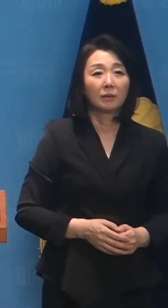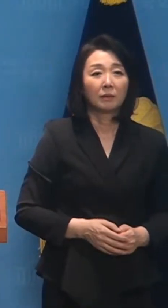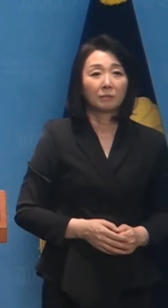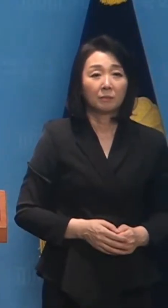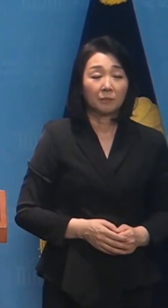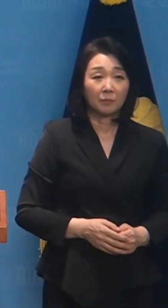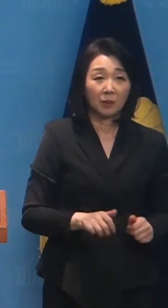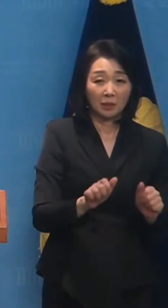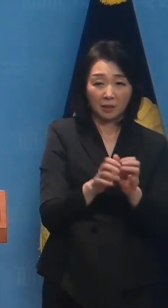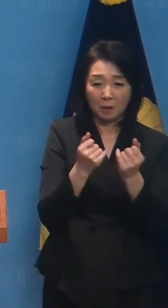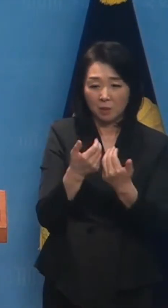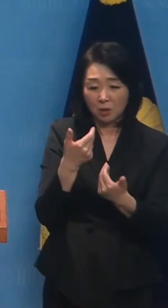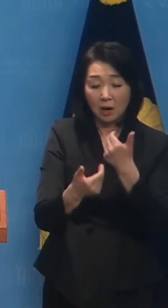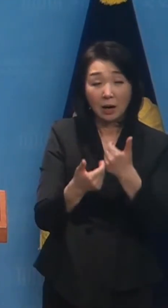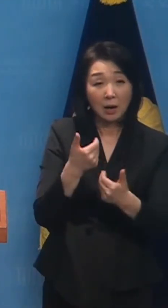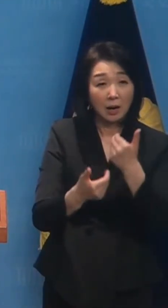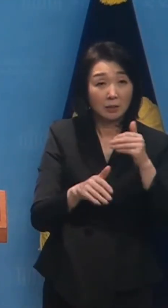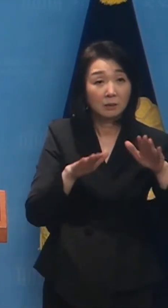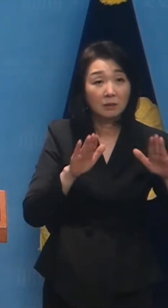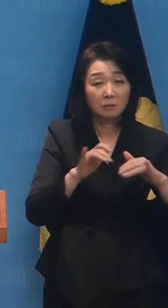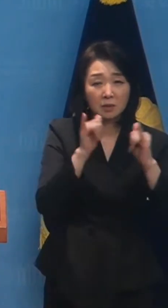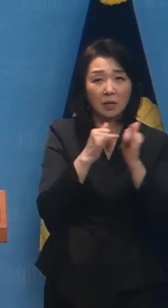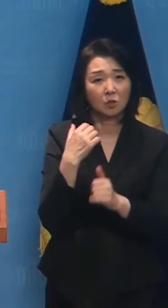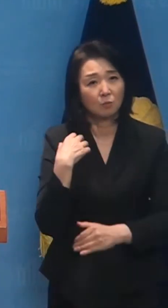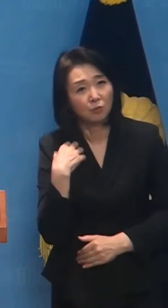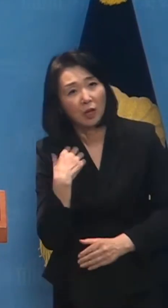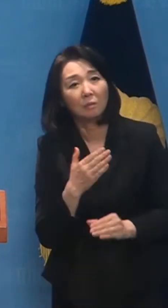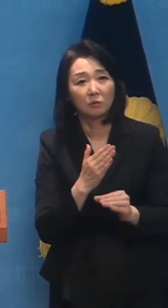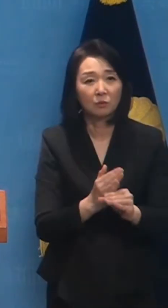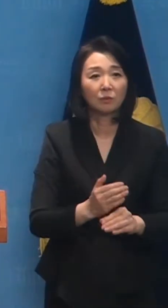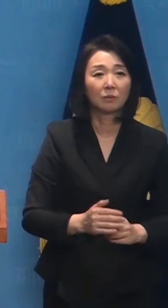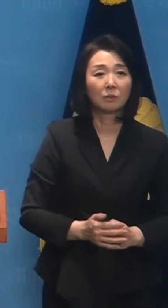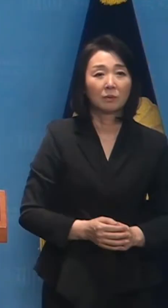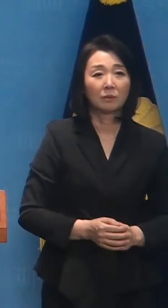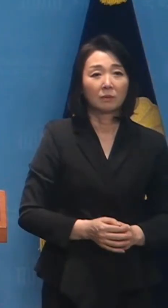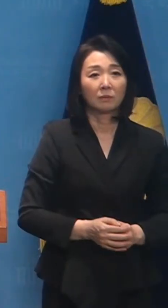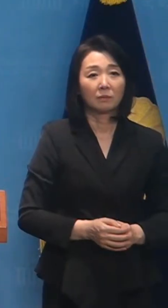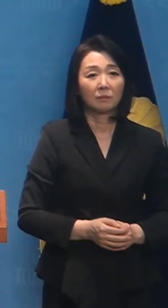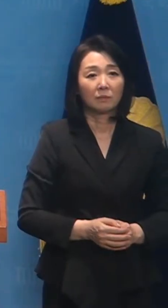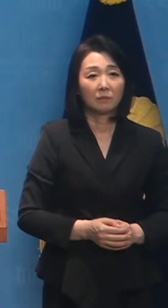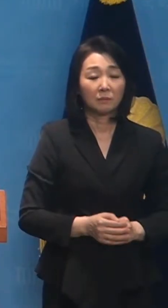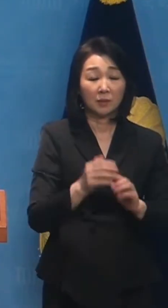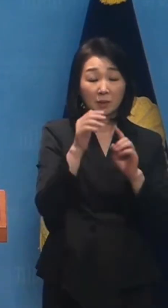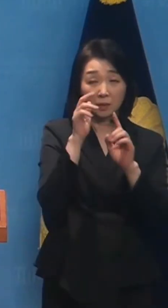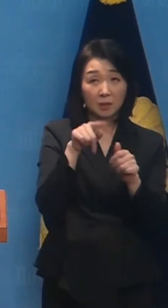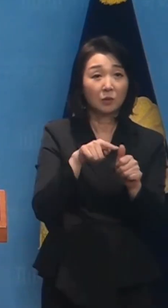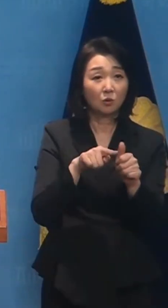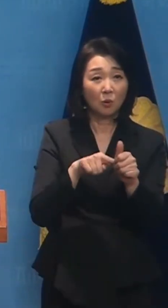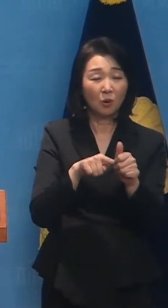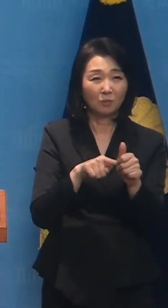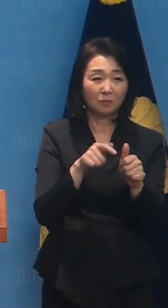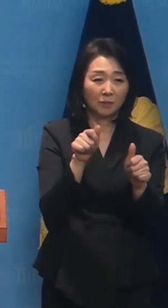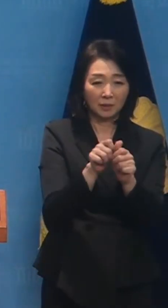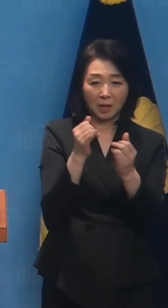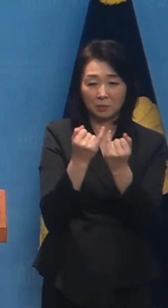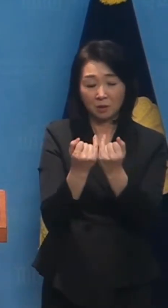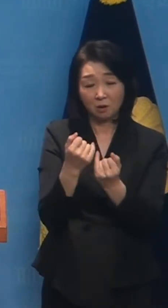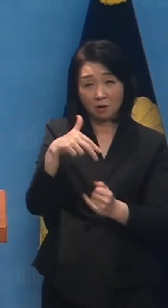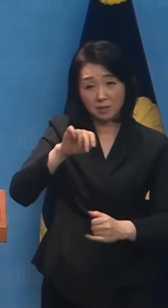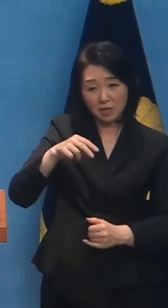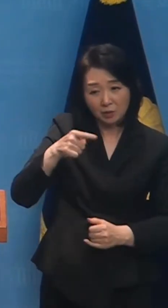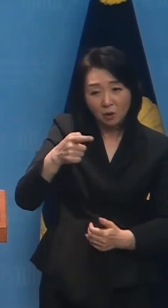젠더 갈등은 현재 커다란 사회적인 부담으로 작용하고 있습니다. 이준석 후보는 이러한 젠더 갈등을 해결하기